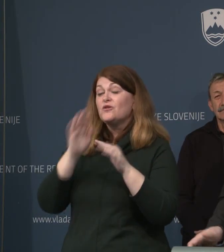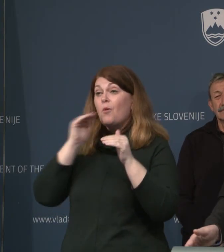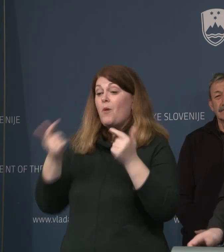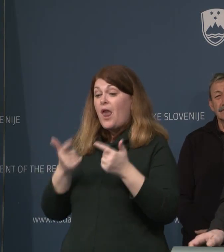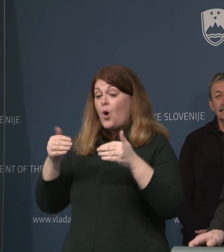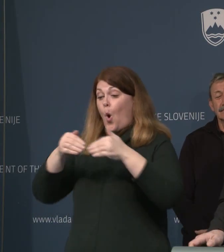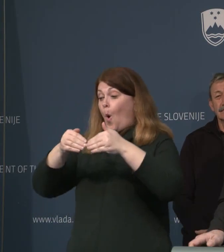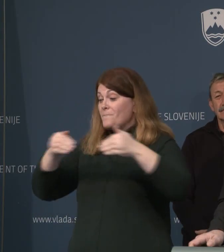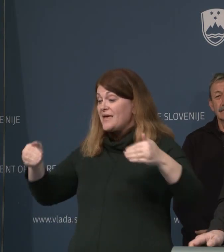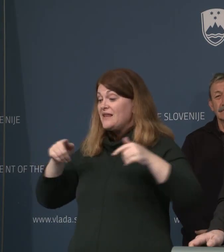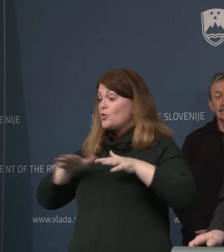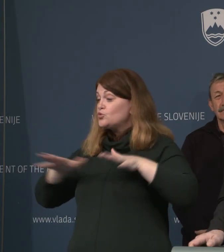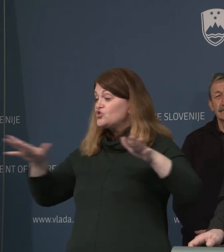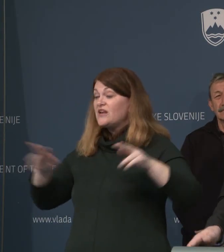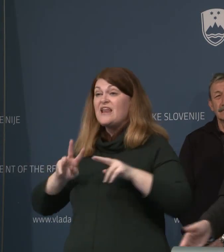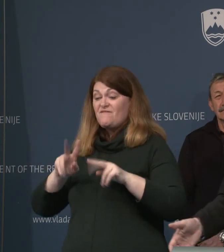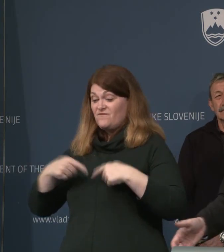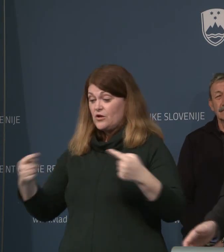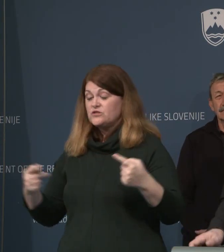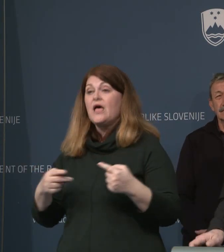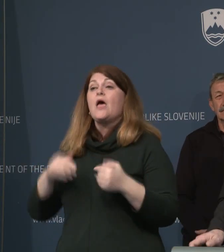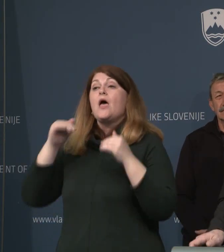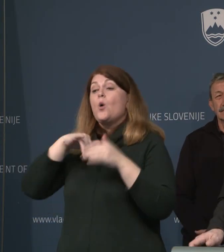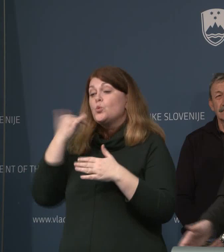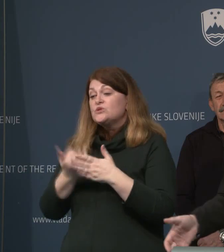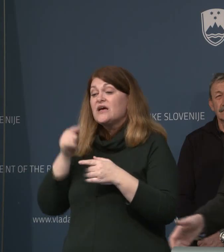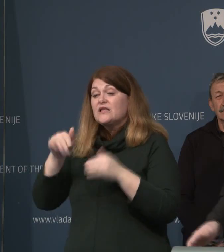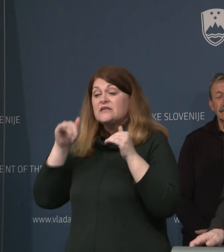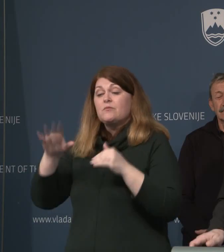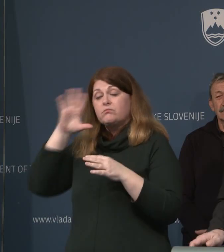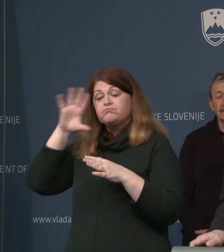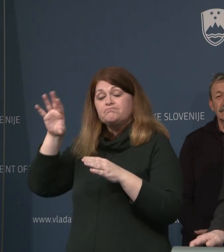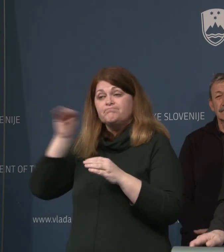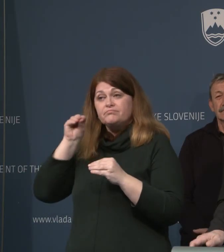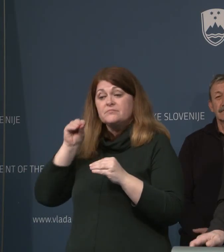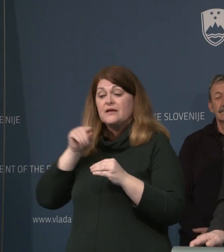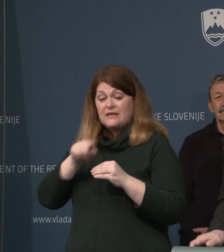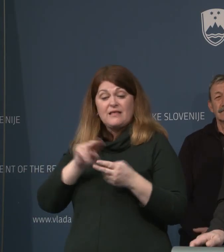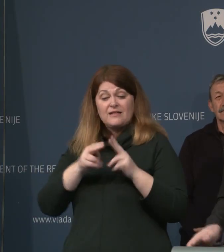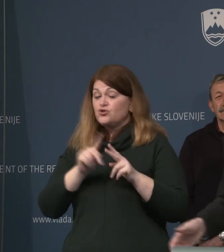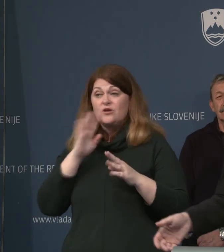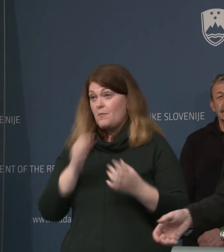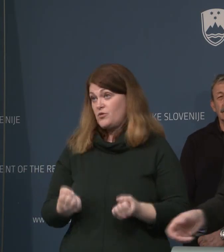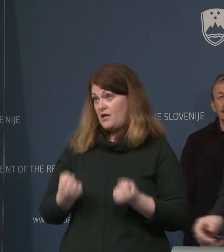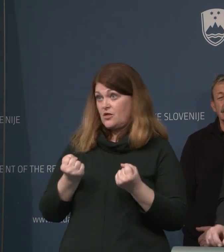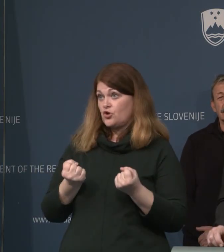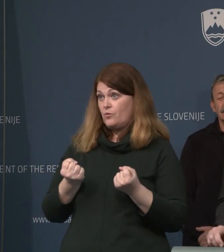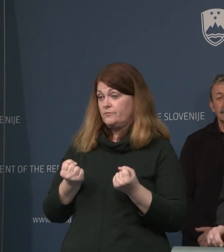omejili to širjenje virusa. In mislim, da se moramo vsi državljani tega zavedati in na tak način pač ne bo takih težav.